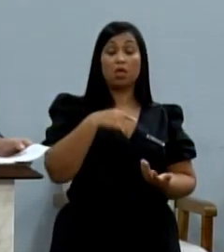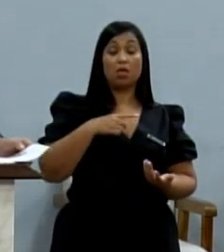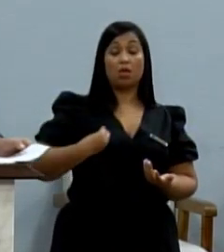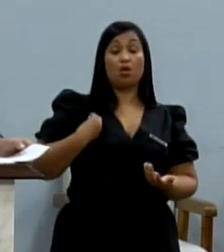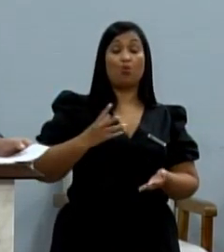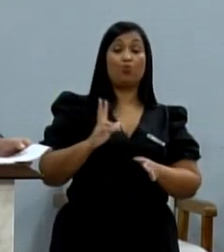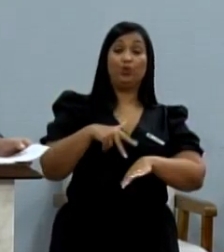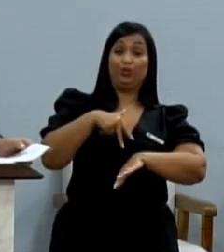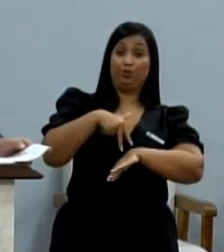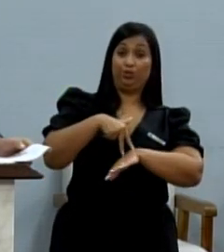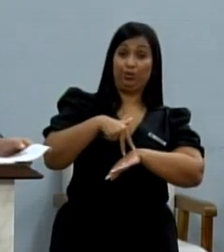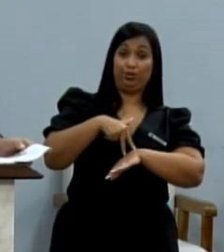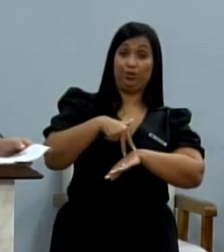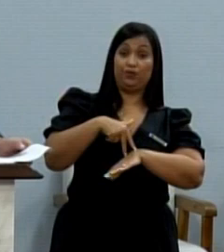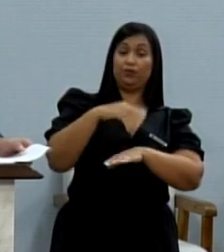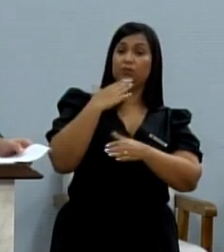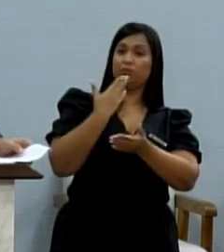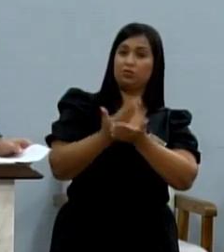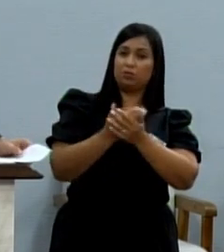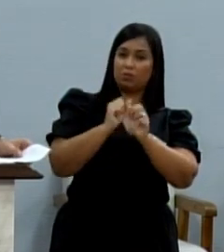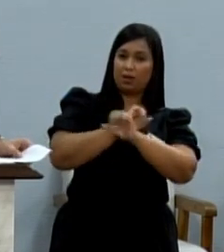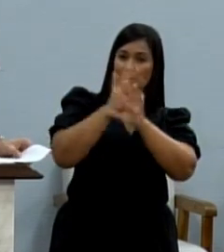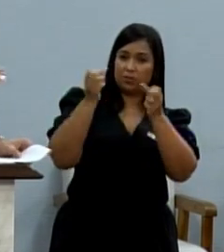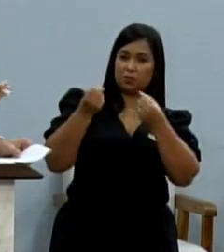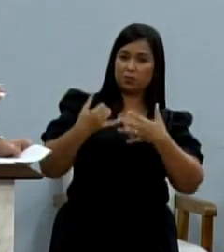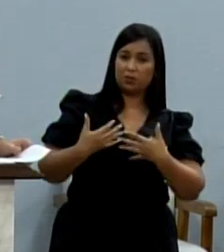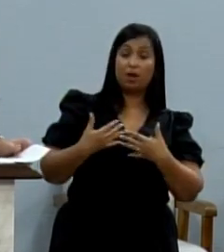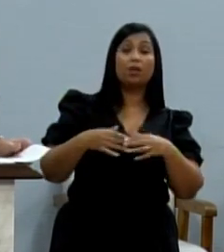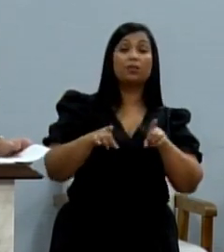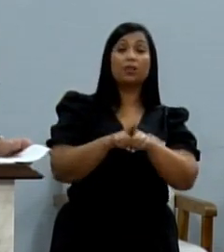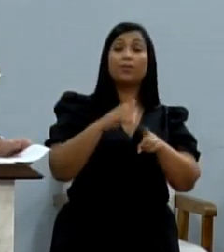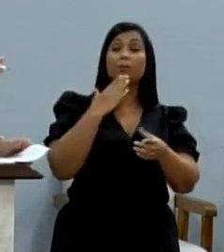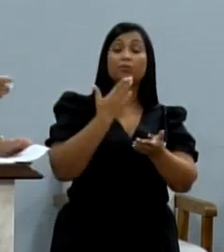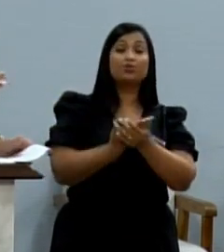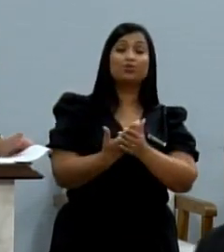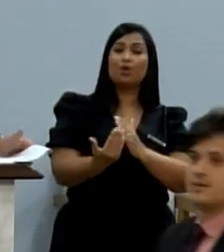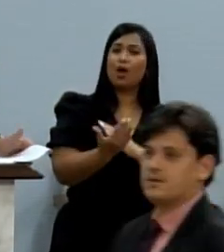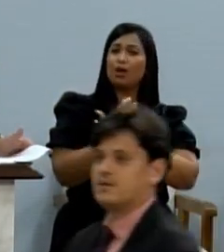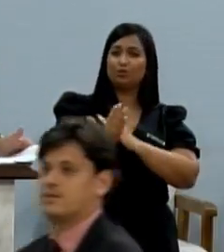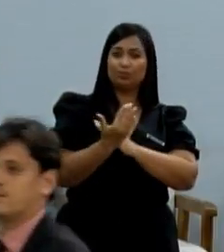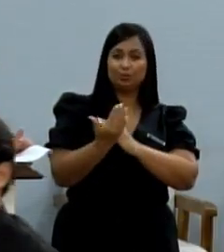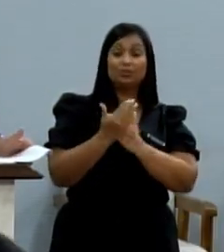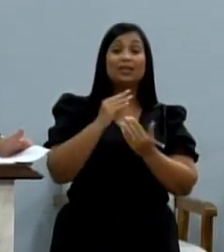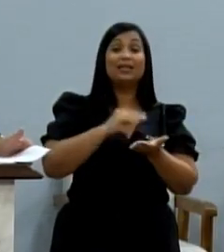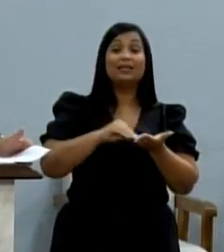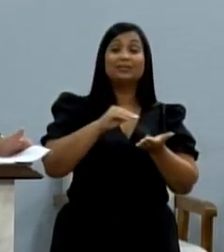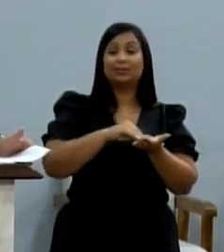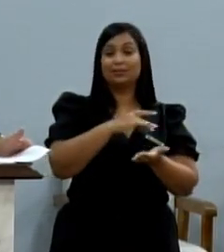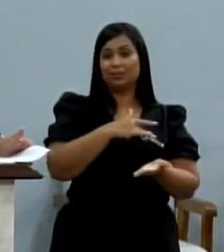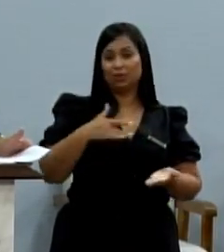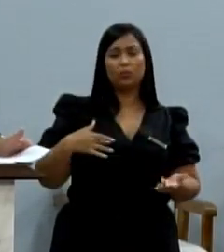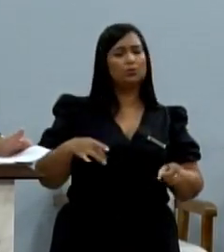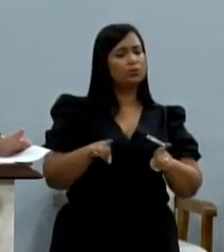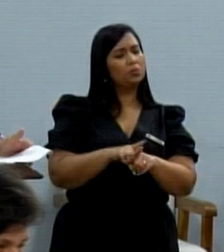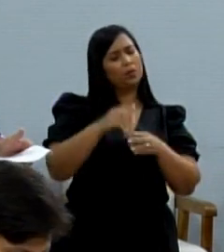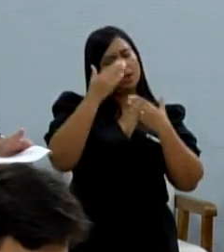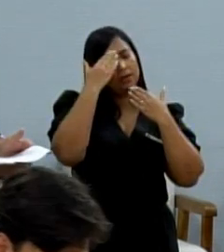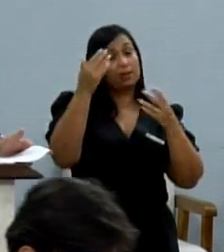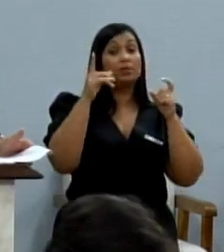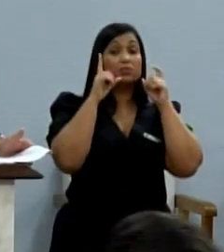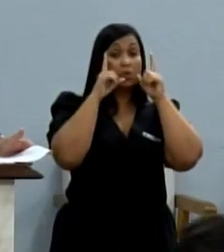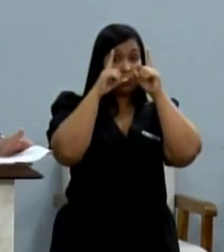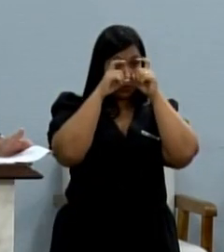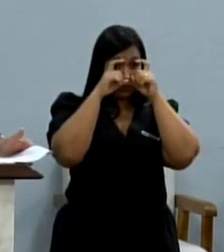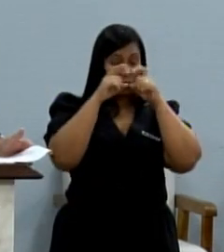eu estive pedindo esclarecimentos e pedindo ajuda até na Secretaria de Saúde agradece o